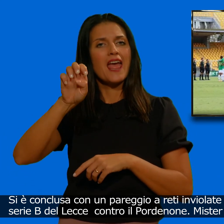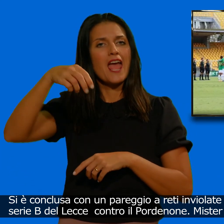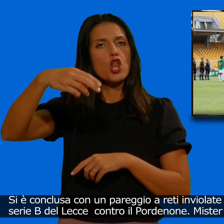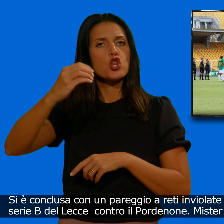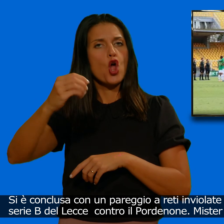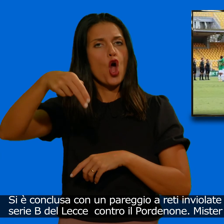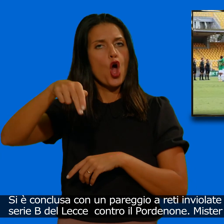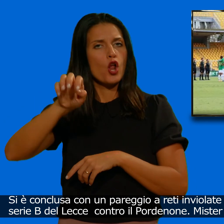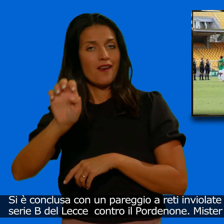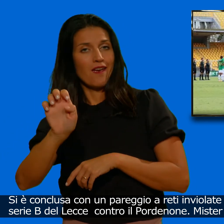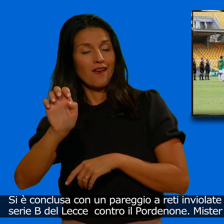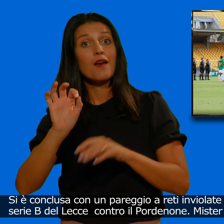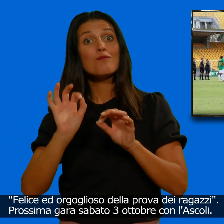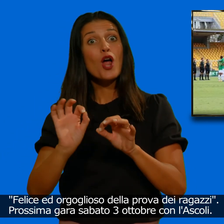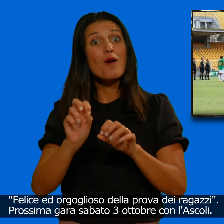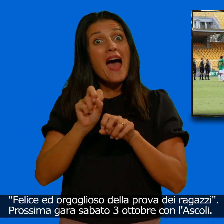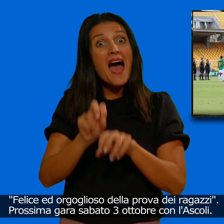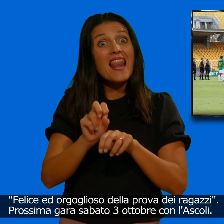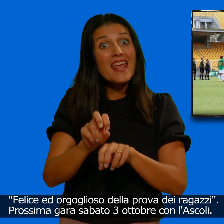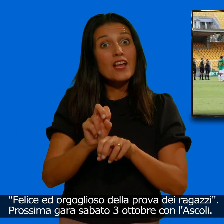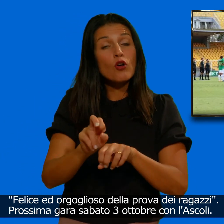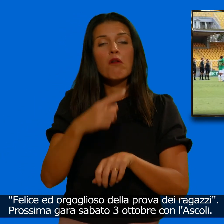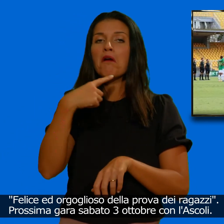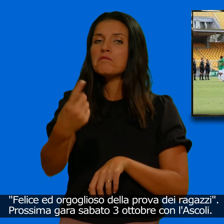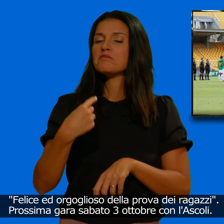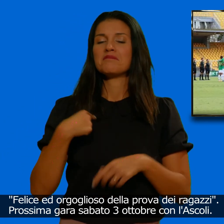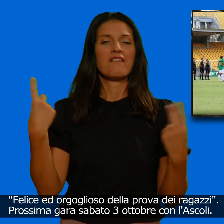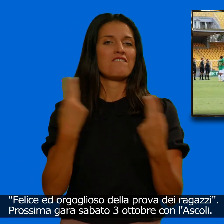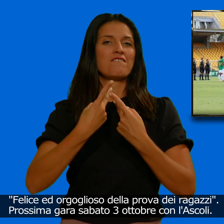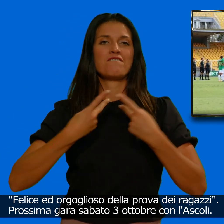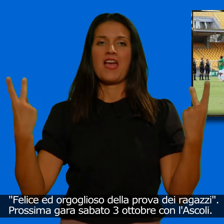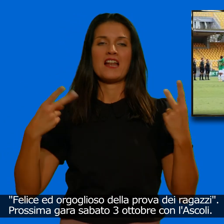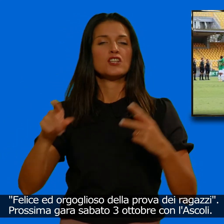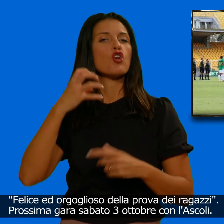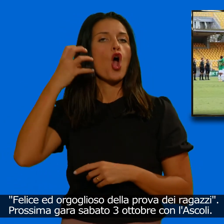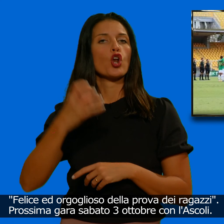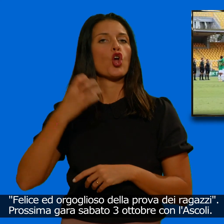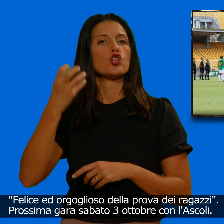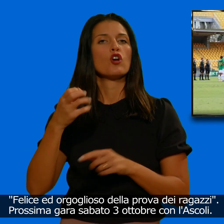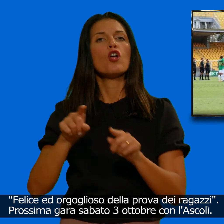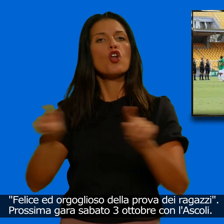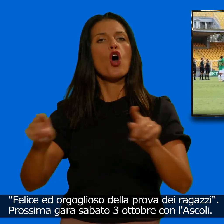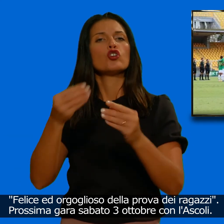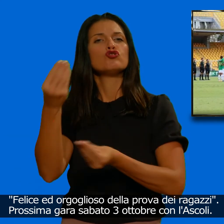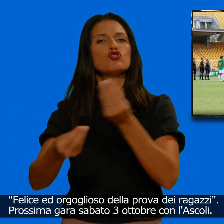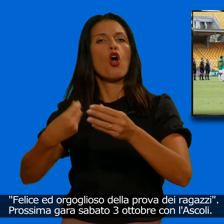mister corini si è detto felice ed orgoglioso della prova dei ragazzi prossima gara